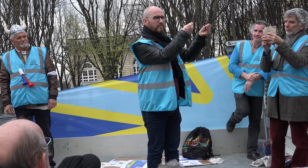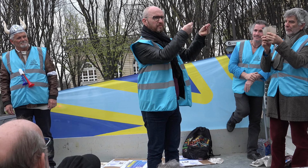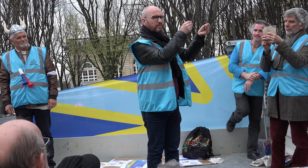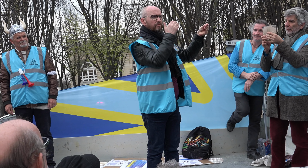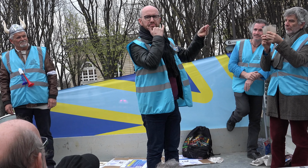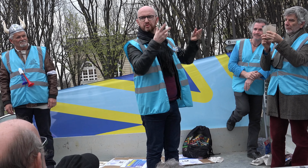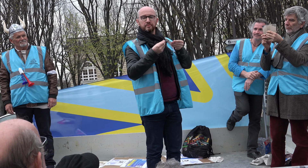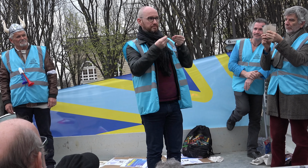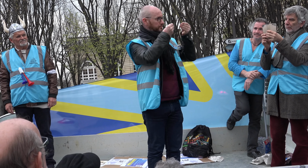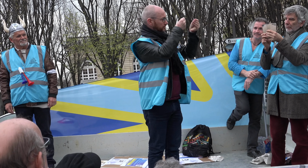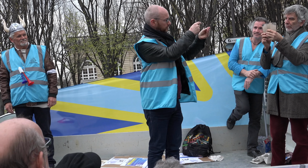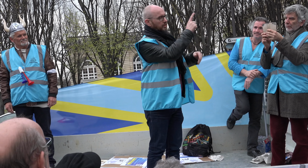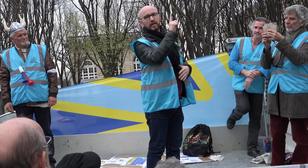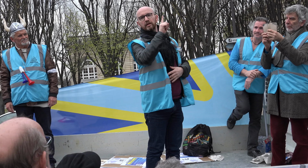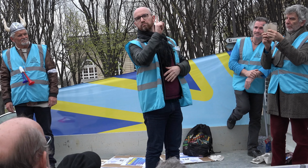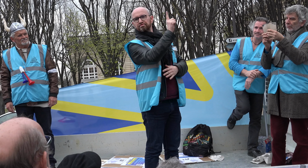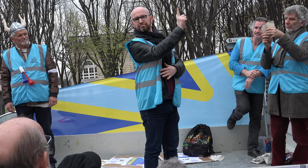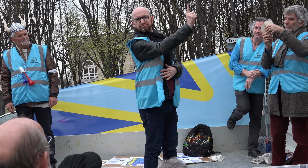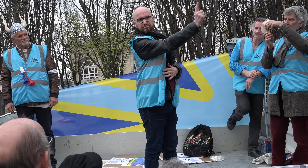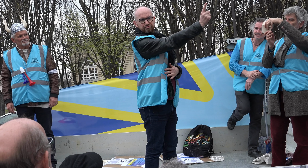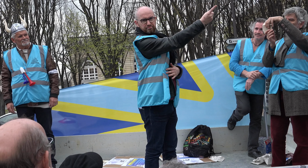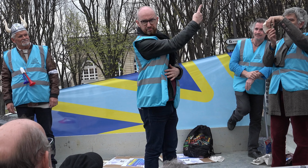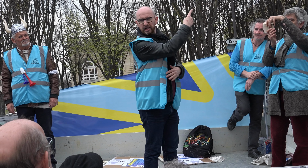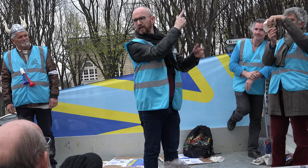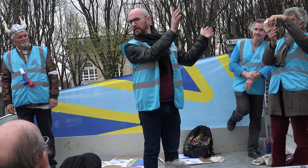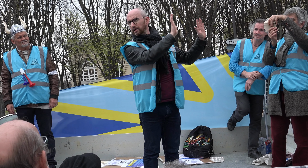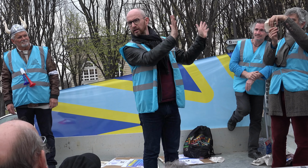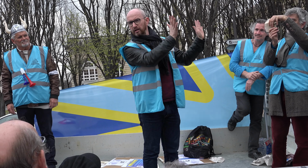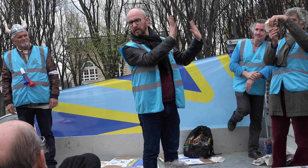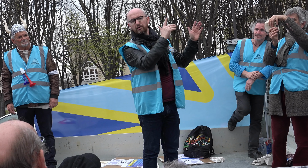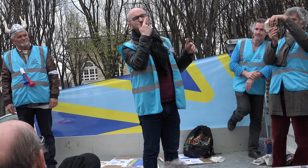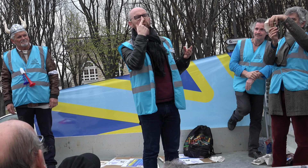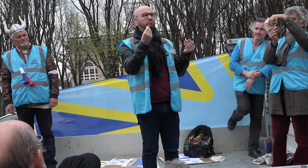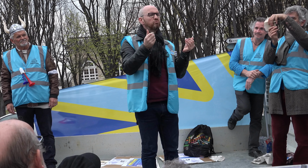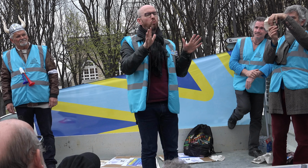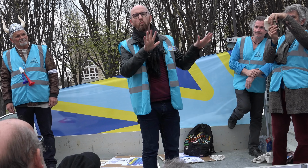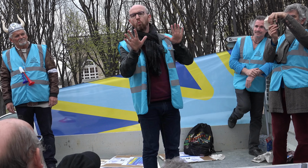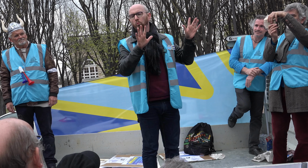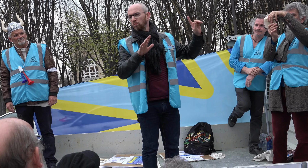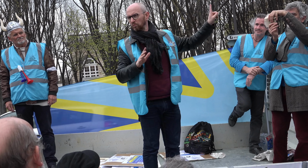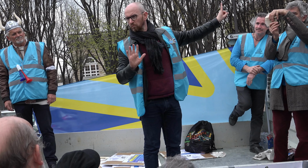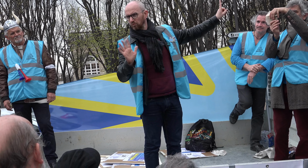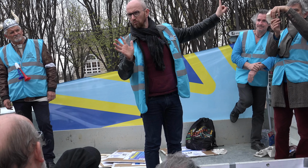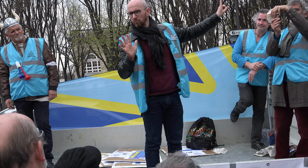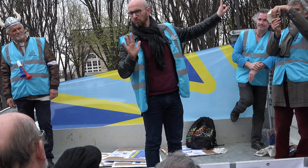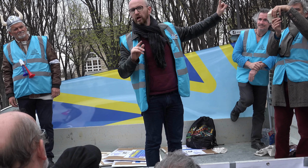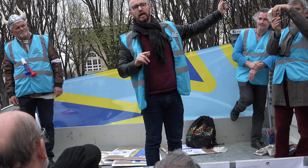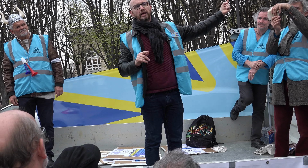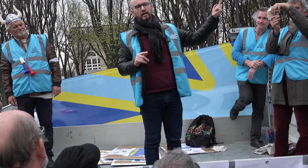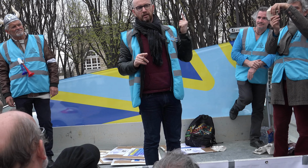aujourd'hui. Donc nous avons remis ce petit papier, le responsable de la sécurité est allé dans les locaux, et puis